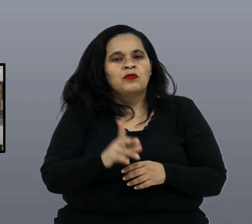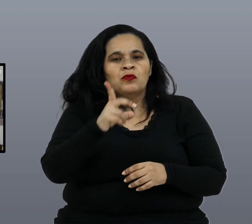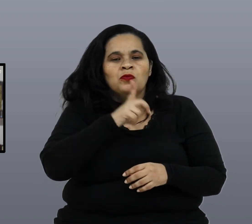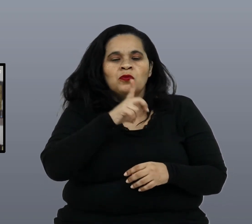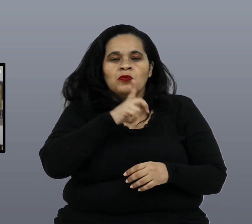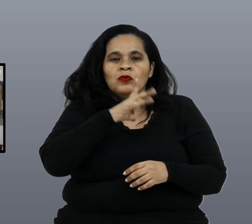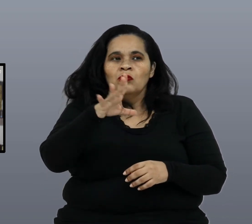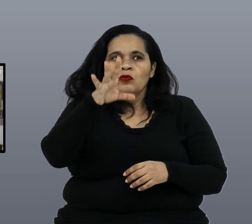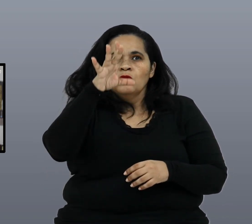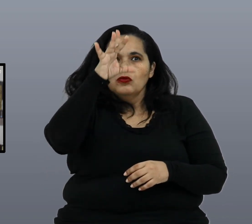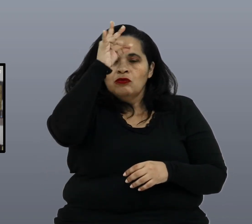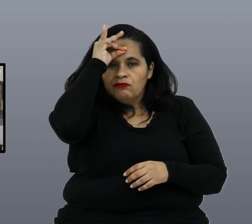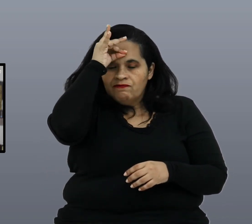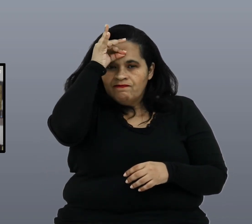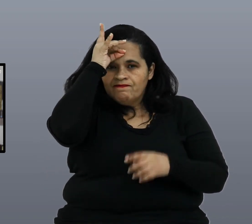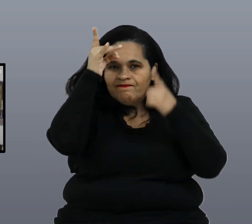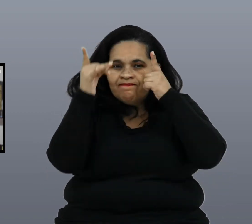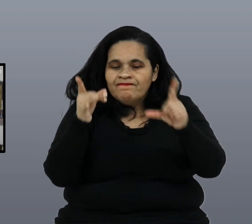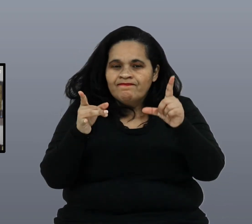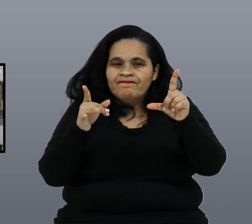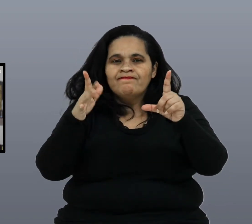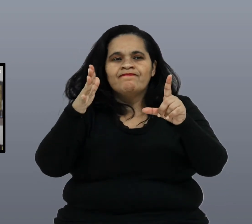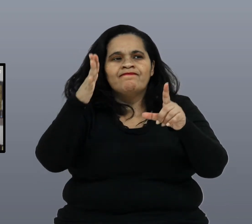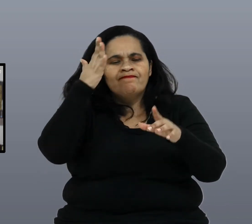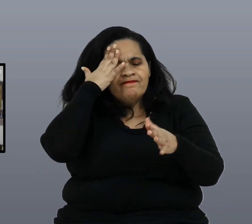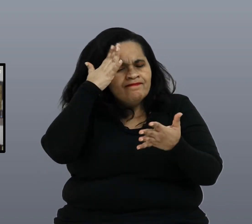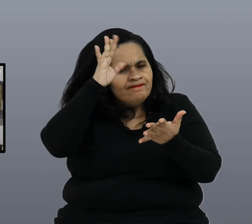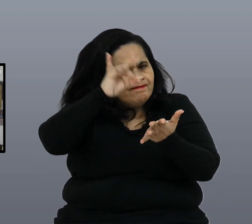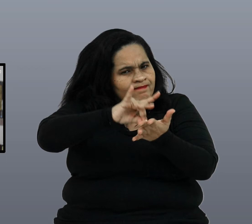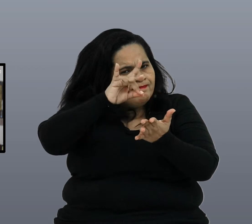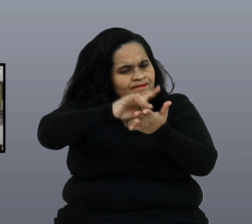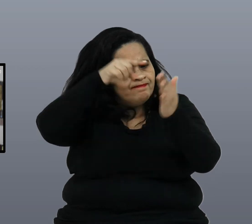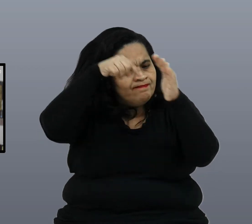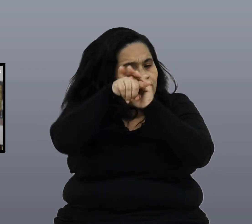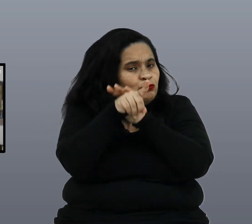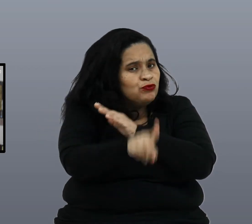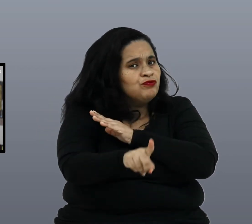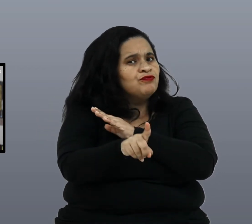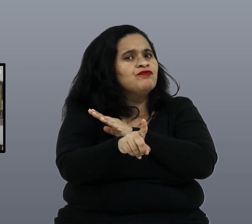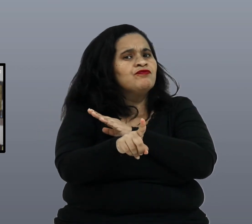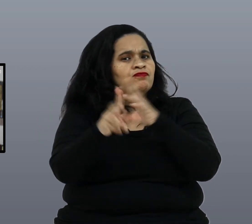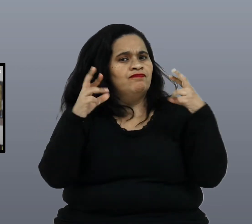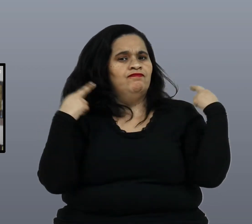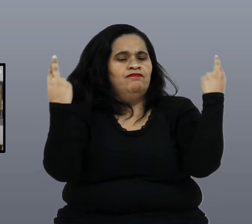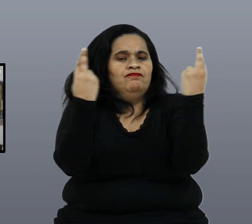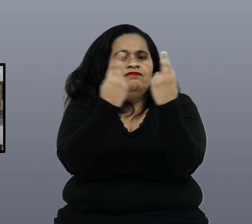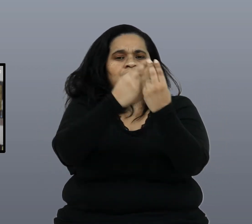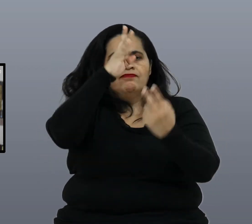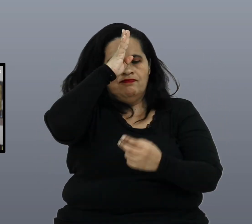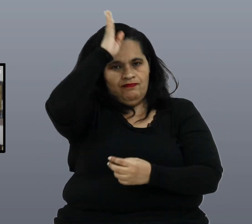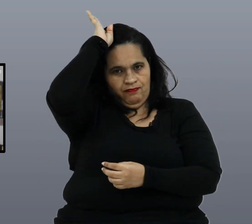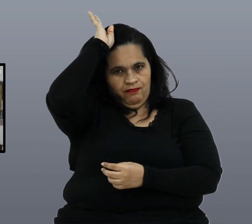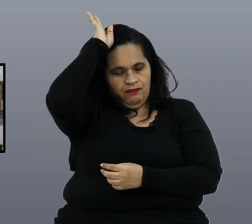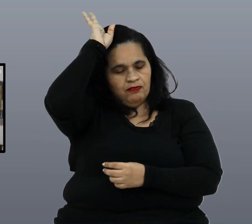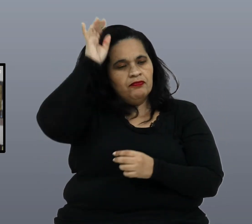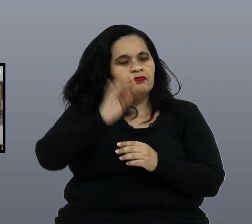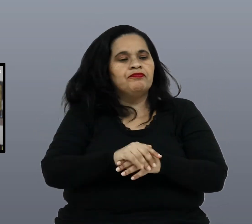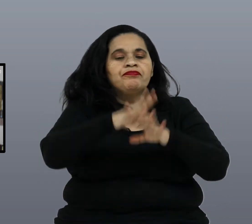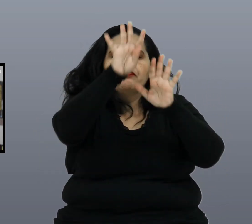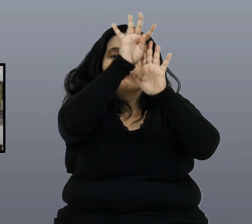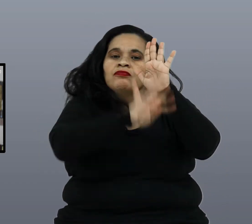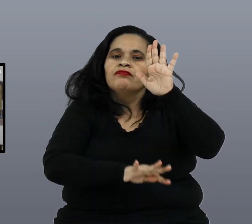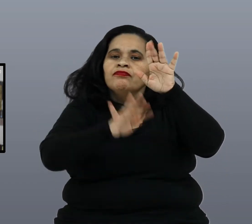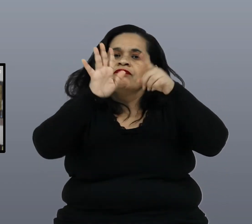a gente entender que realmente é o Império Romano. E aí, o texto aqui